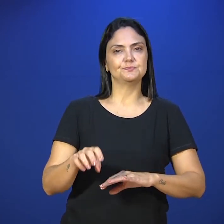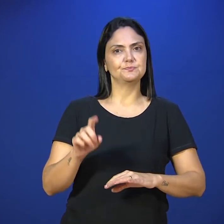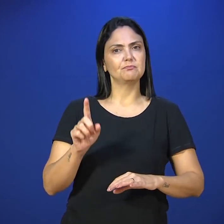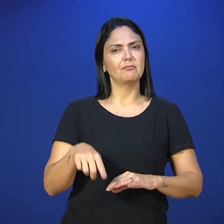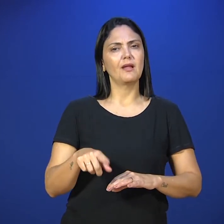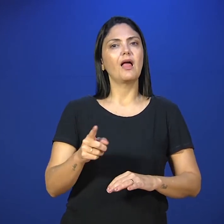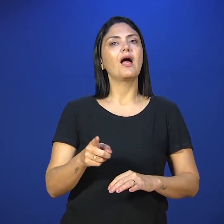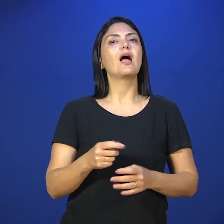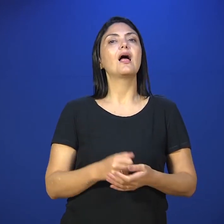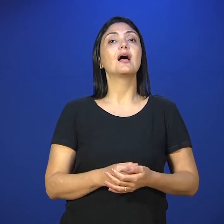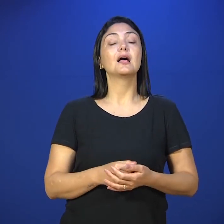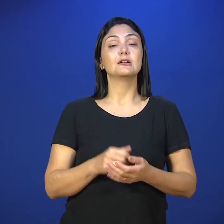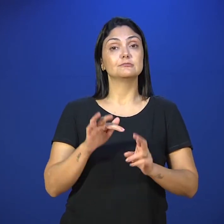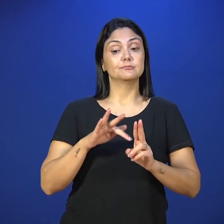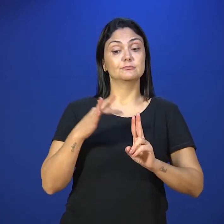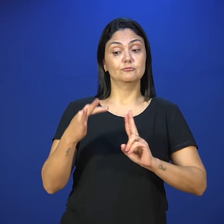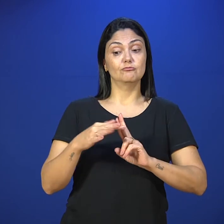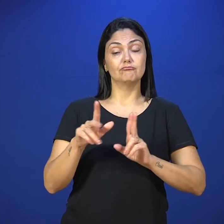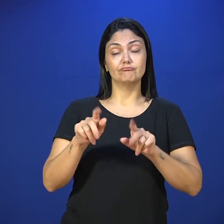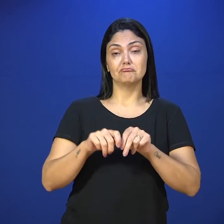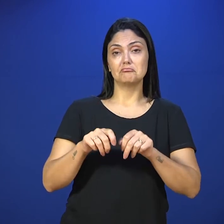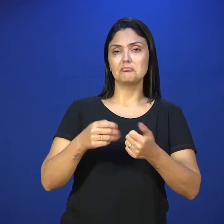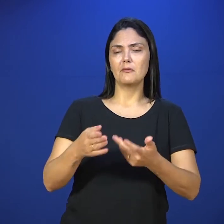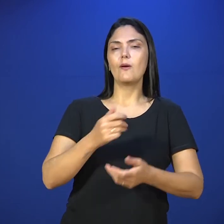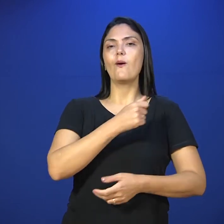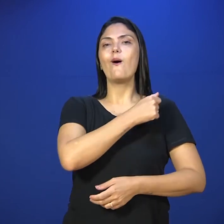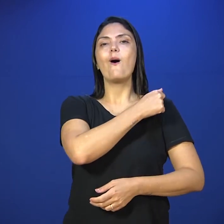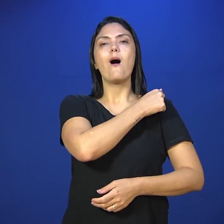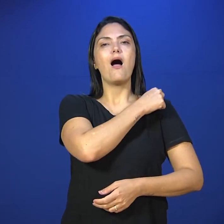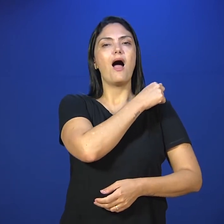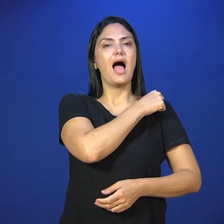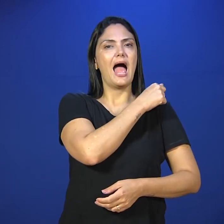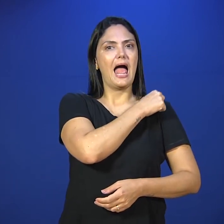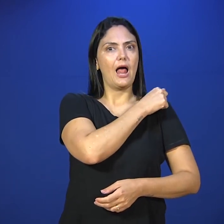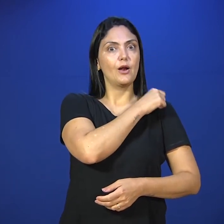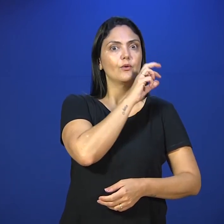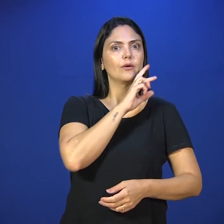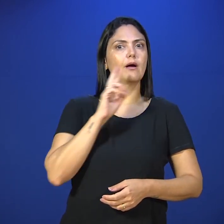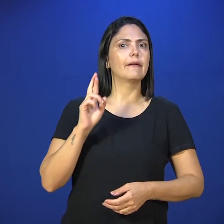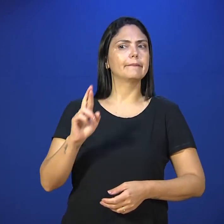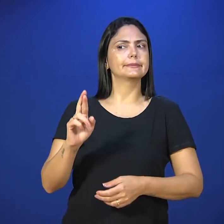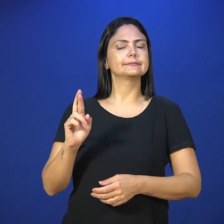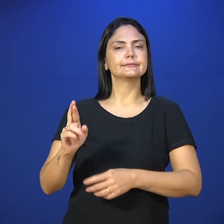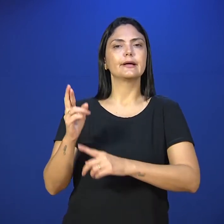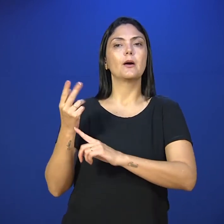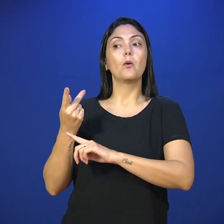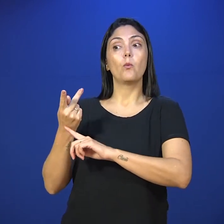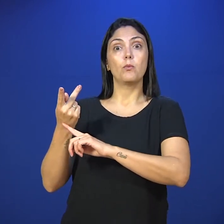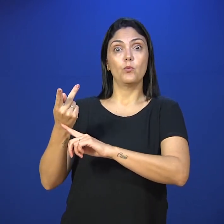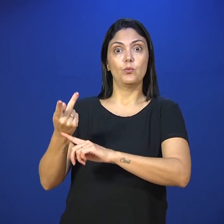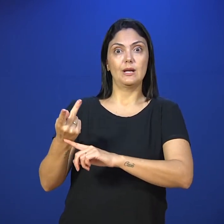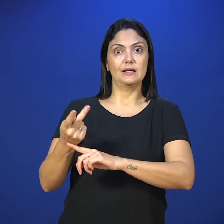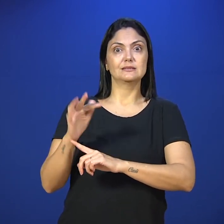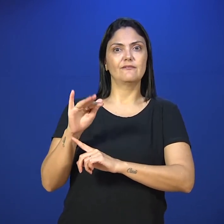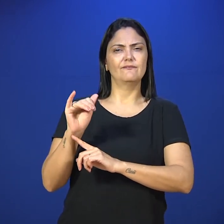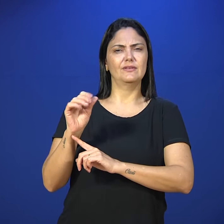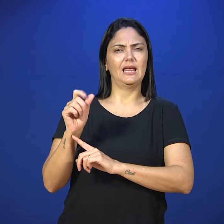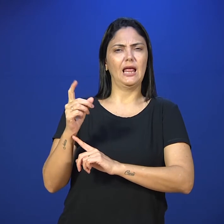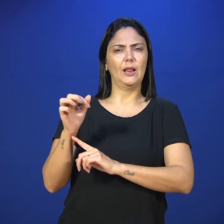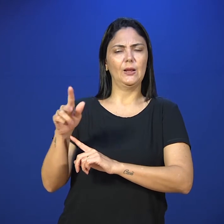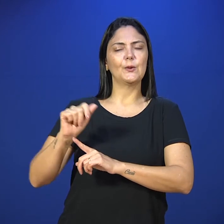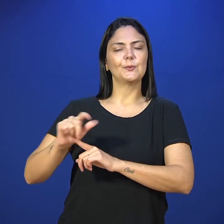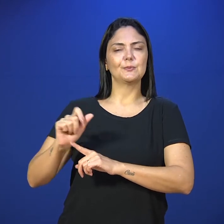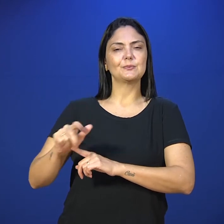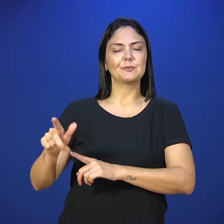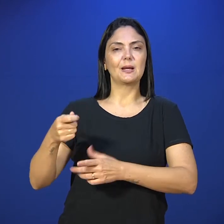educacionais fornecido pela instituição, pelo aluno e por seu fiador e coobrigado. 9.2.